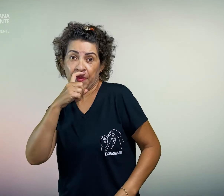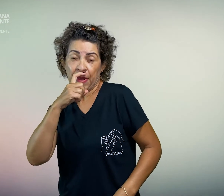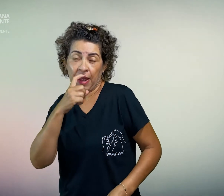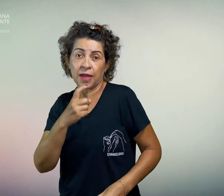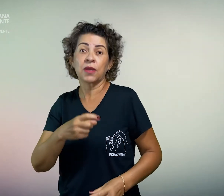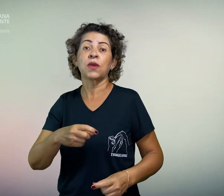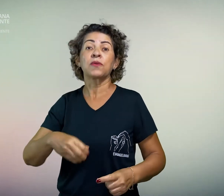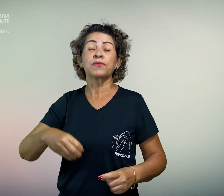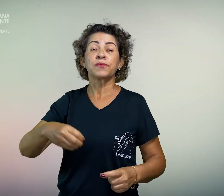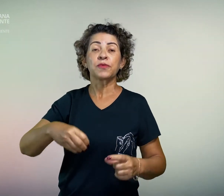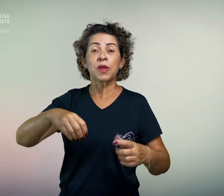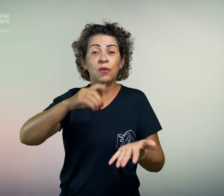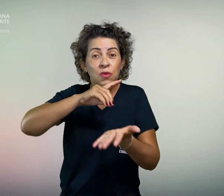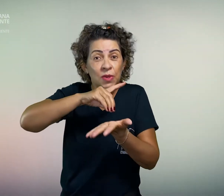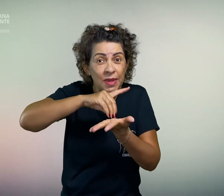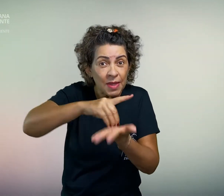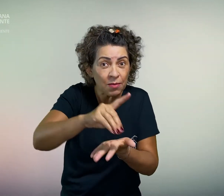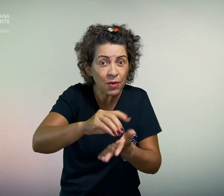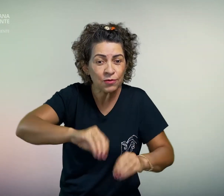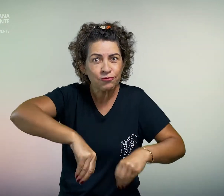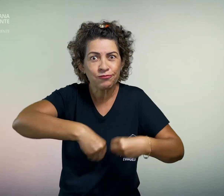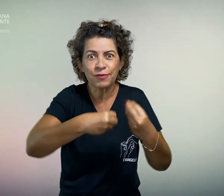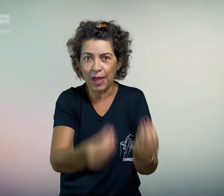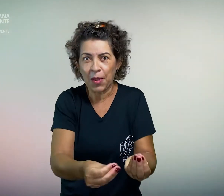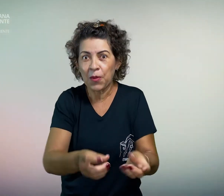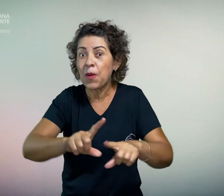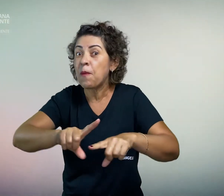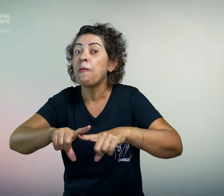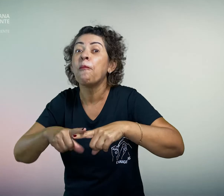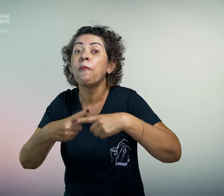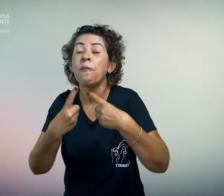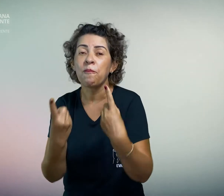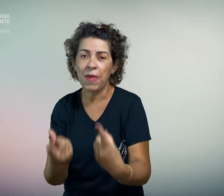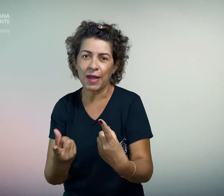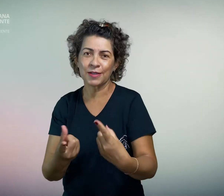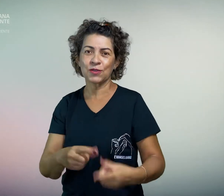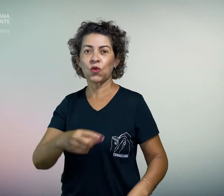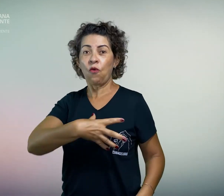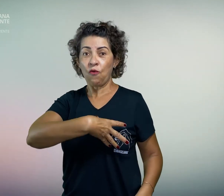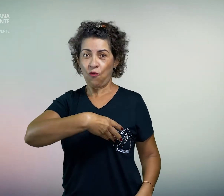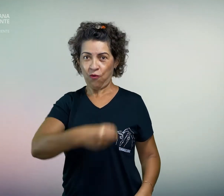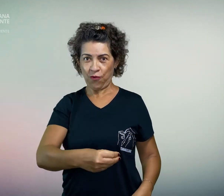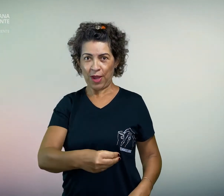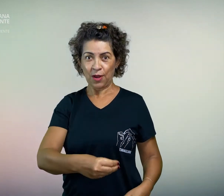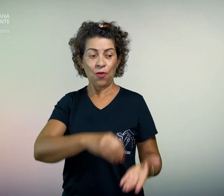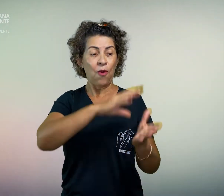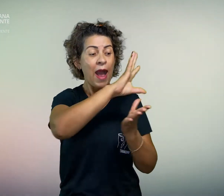isso, mas sim que o filho sofra a consequência do pecado do